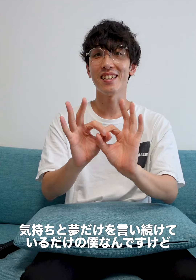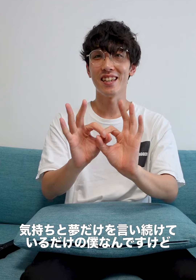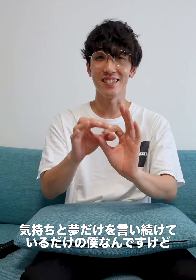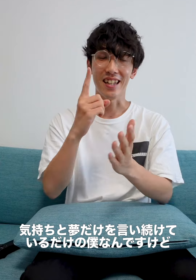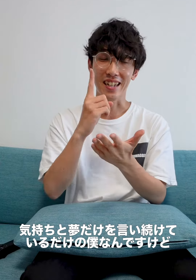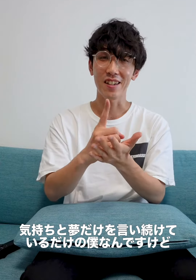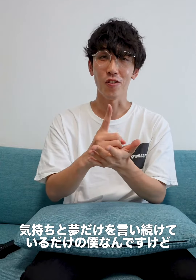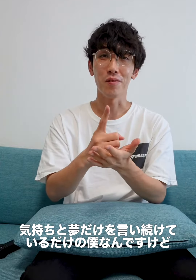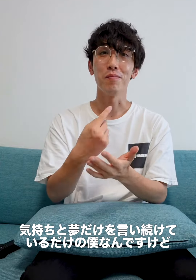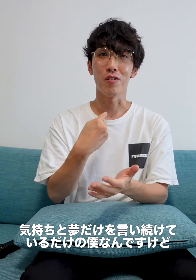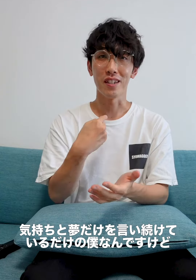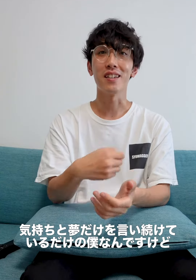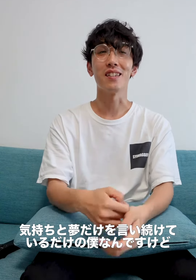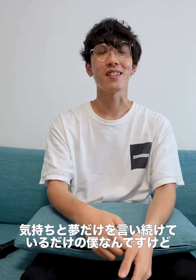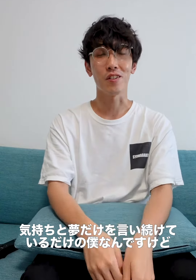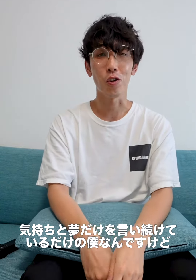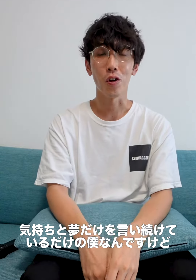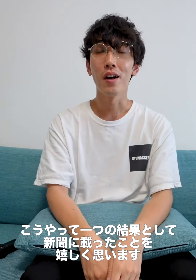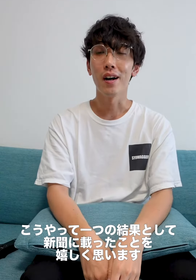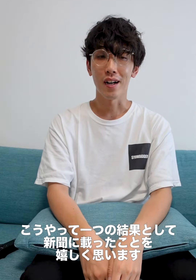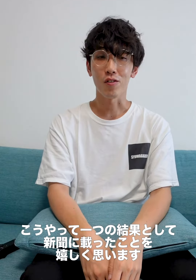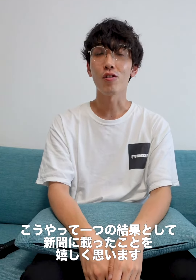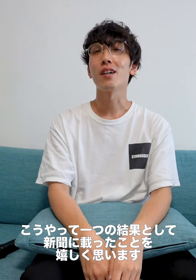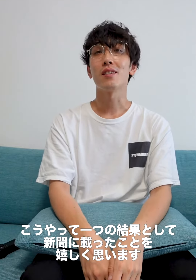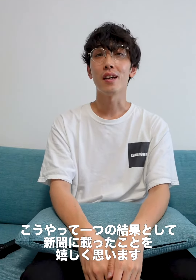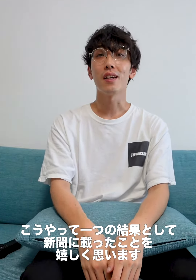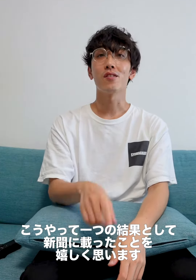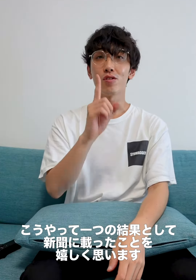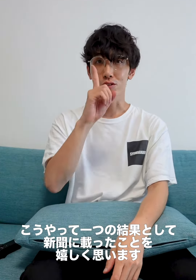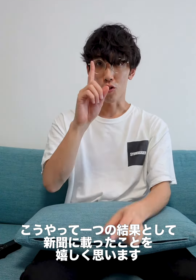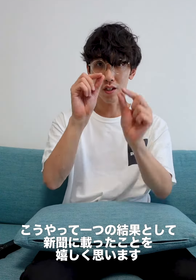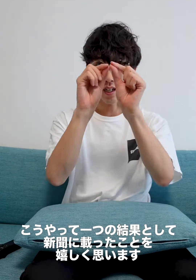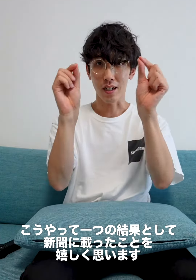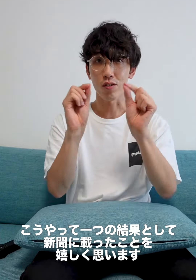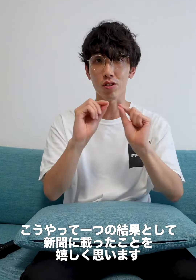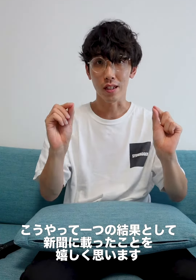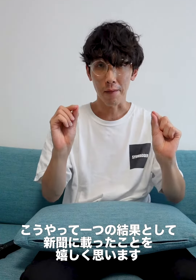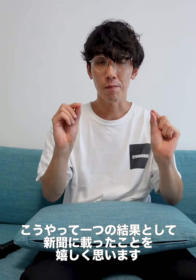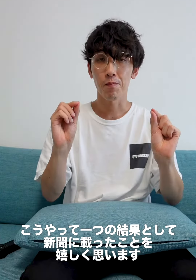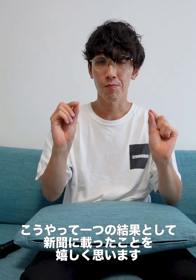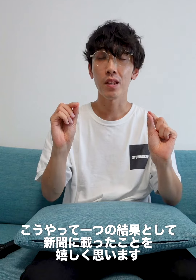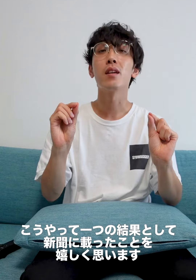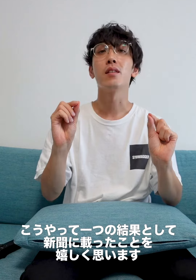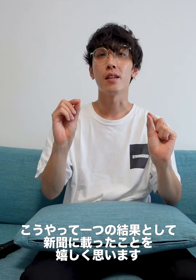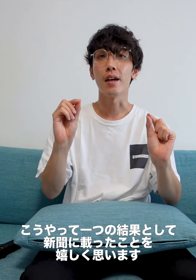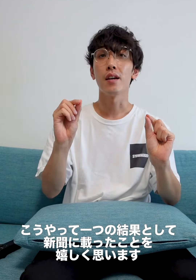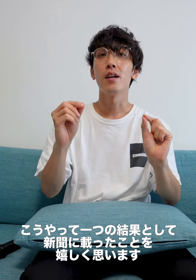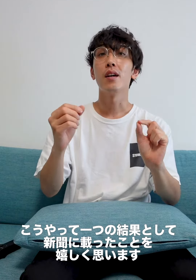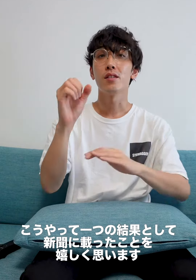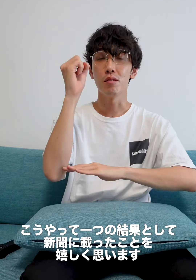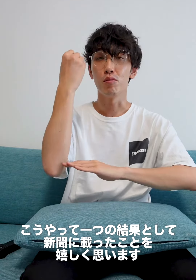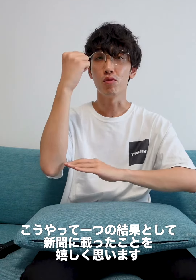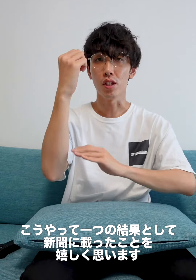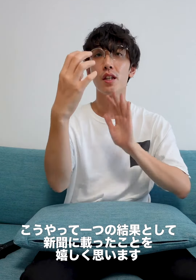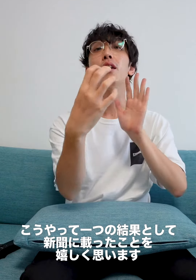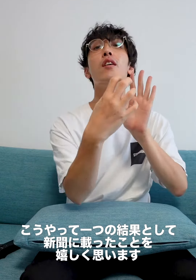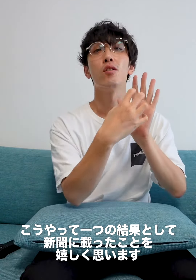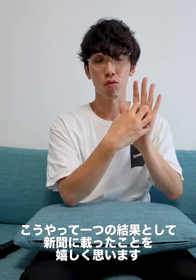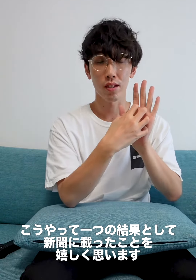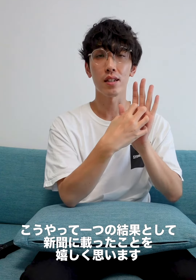言い続けているだけの僕なんですけど、こうやって一つの結果としてで新聞に載ったっ